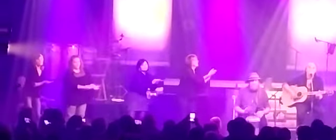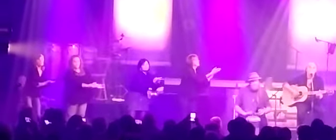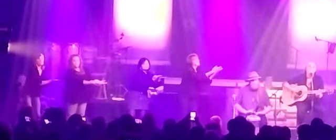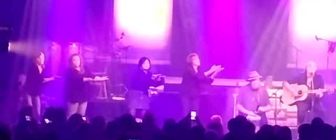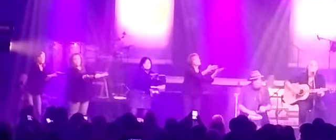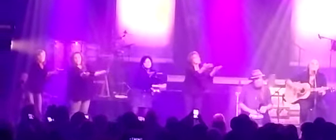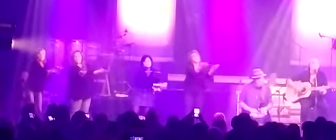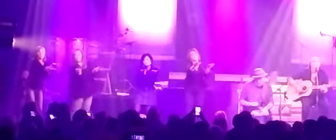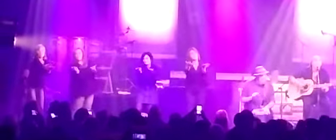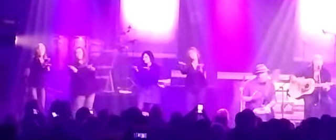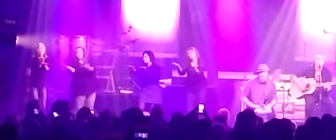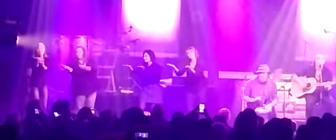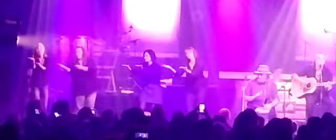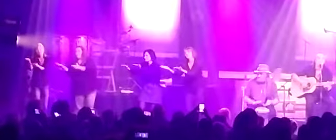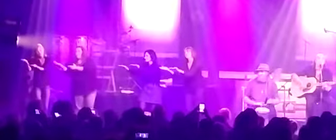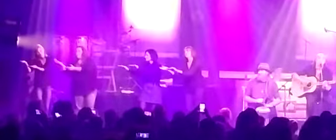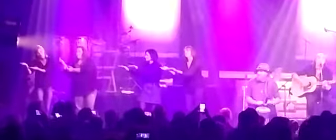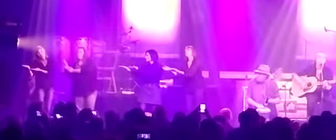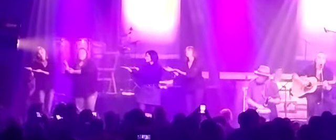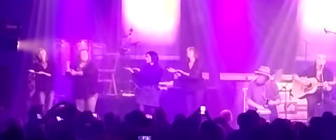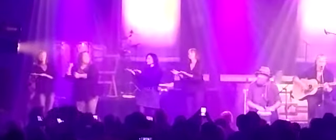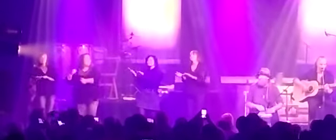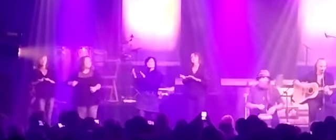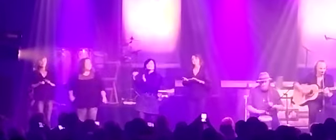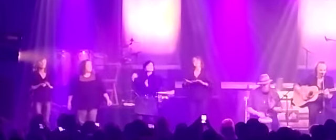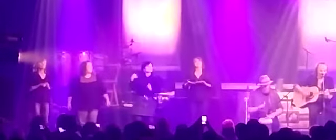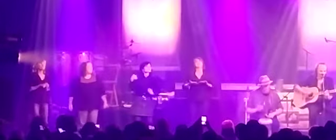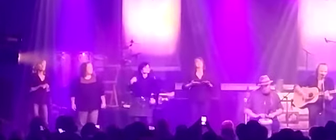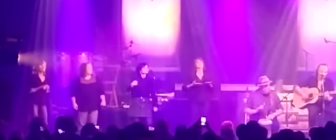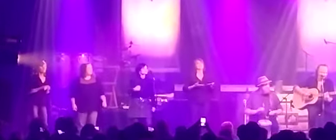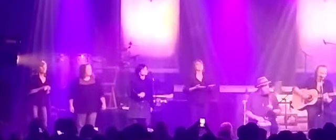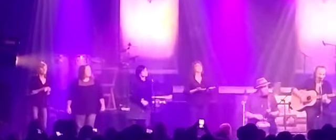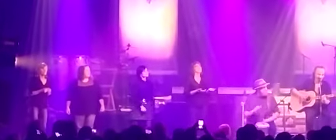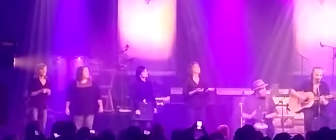comme tout ce qu'on a à vous offrir